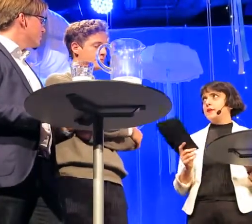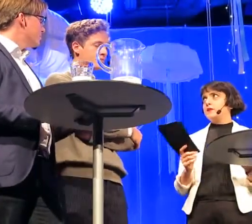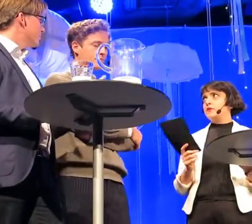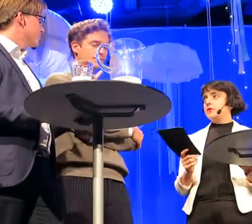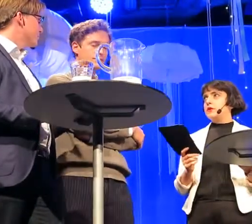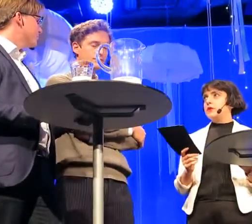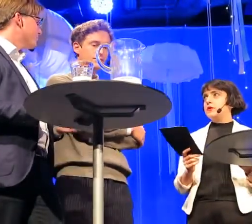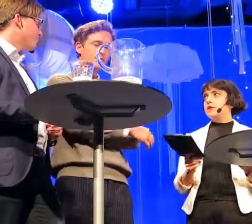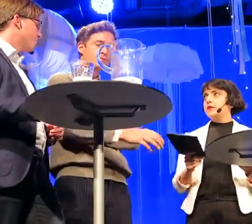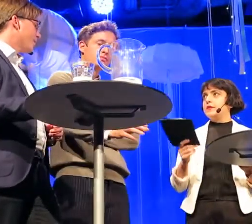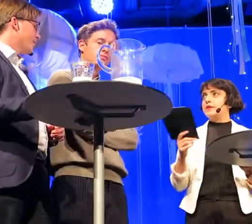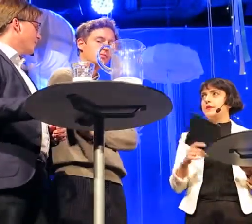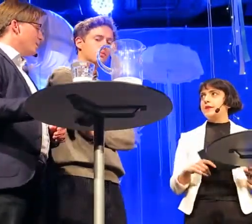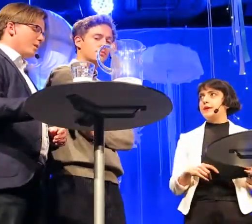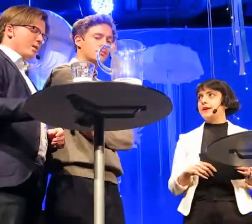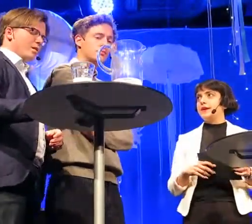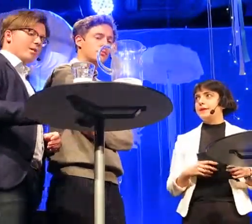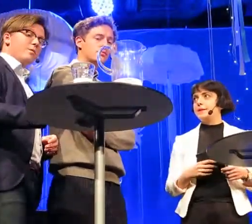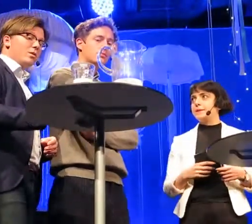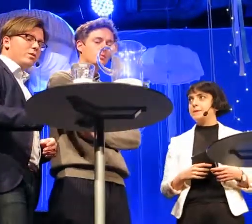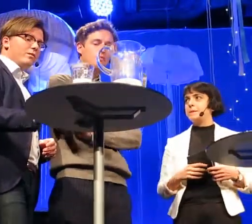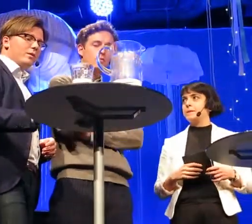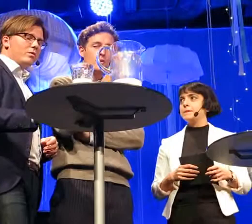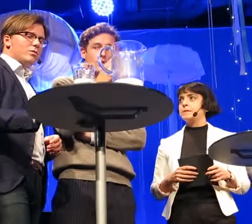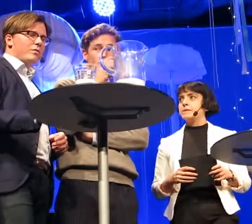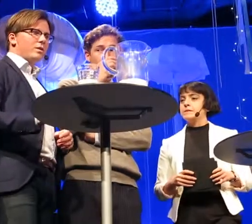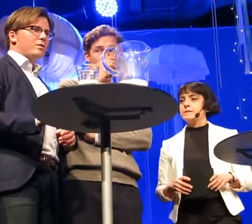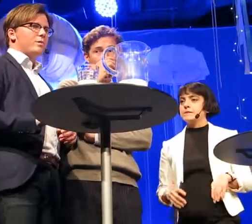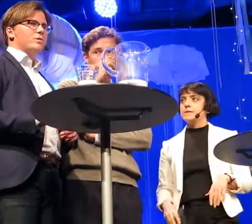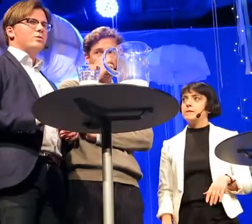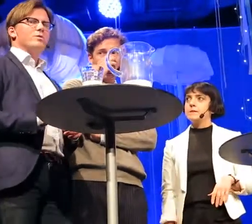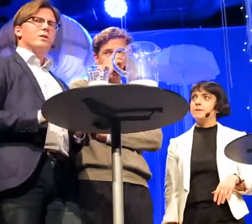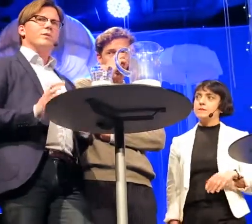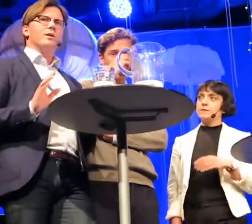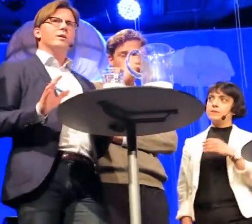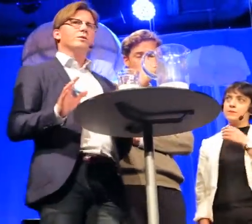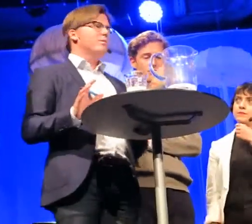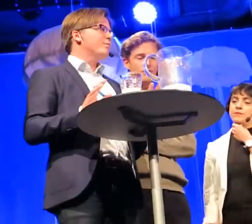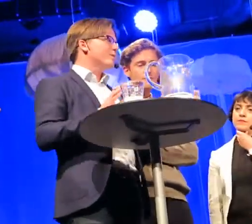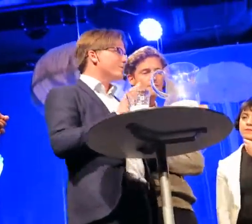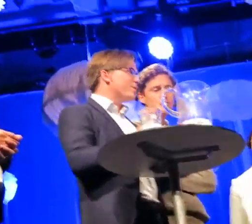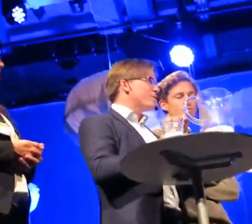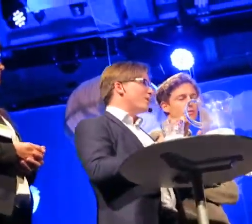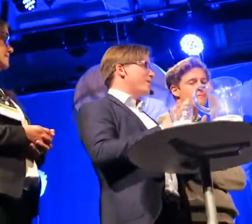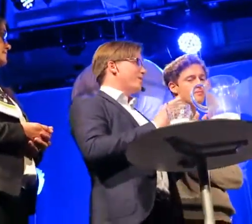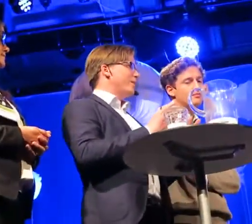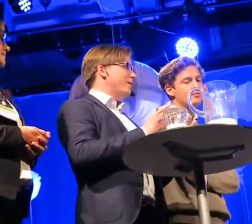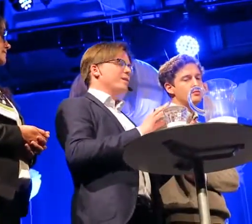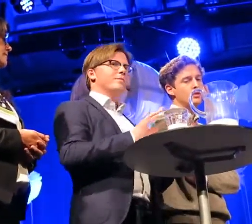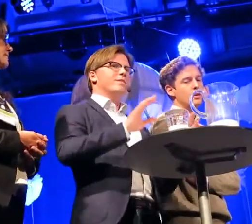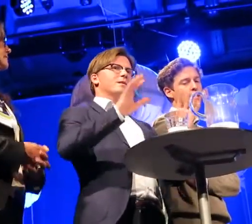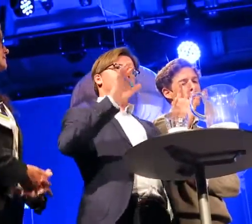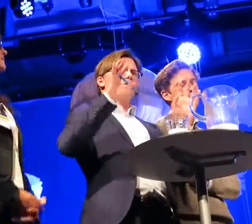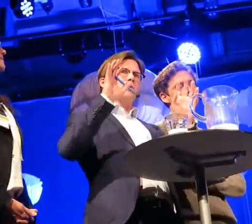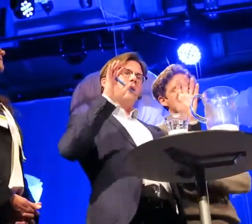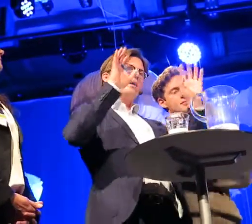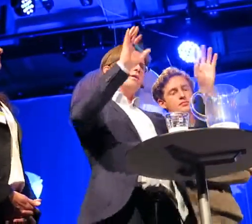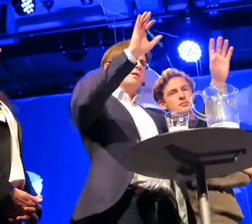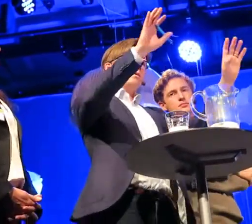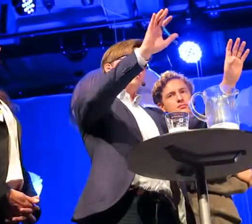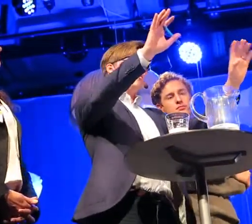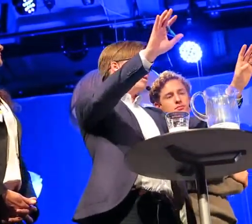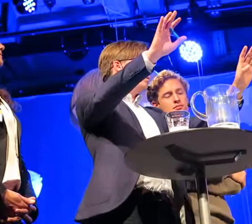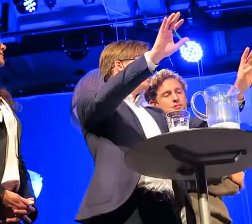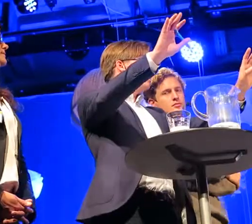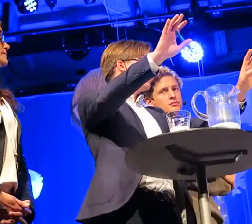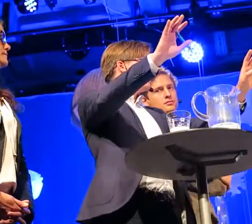som möjligt senast 2018. Vad säger du, Erik? Nej, men jag vill också föra den typen av diskussion. Sen vill jag liksom, det finns ju alltid en vilja när man samlas, alltså alla